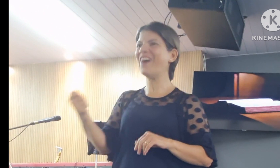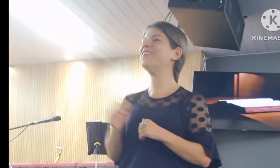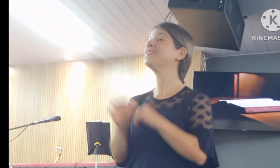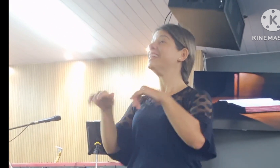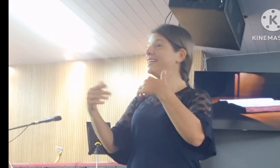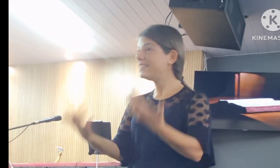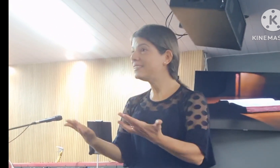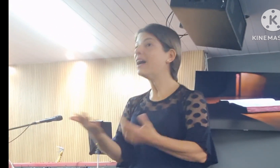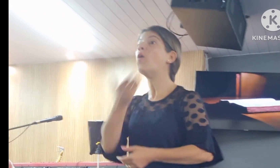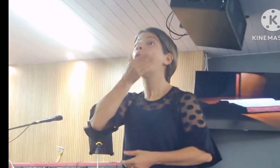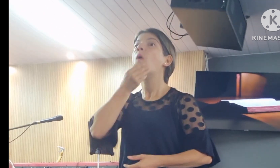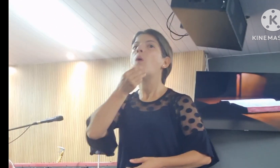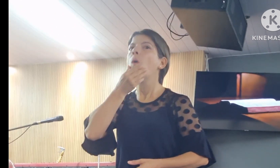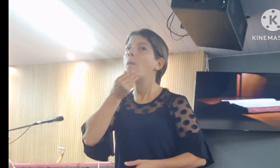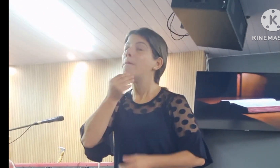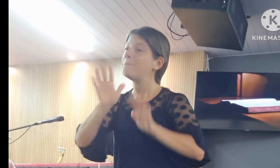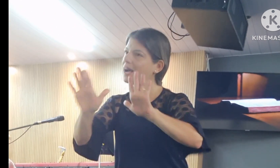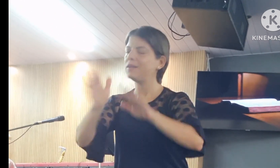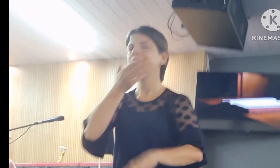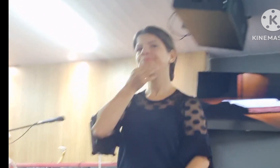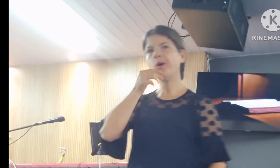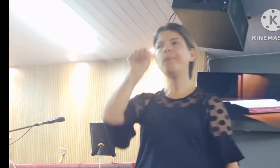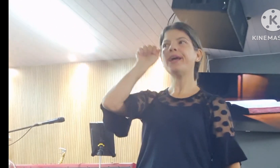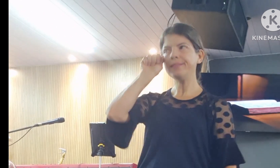E ele foi afastado de Deus.